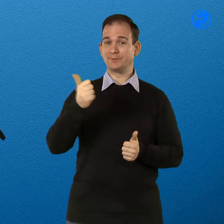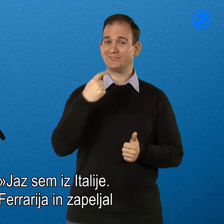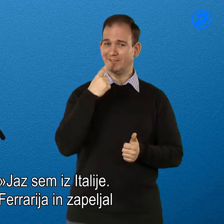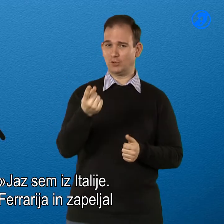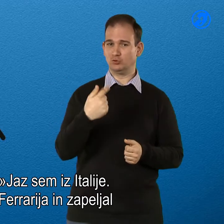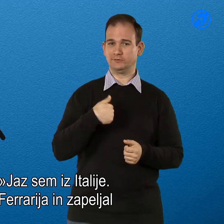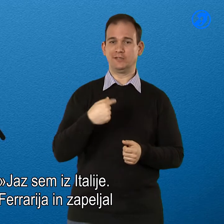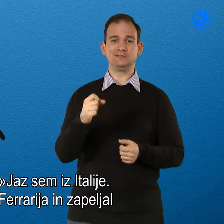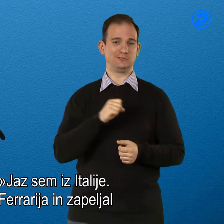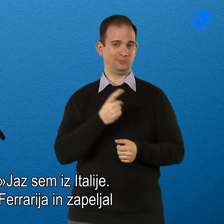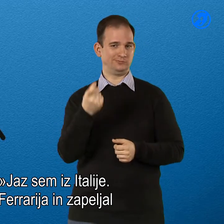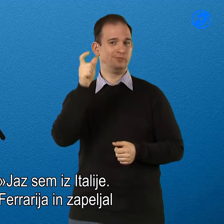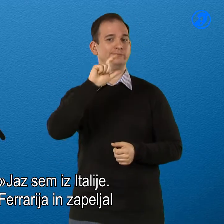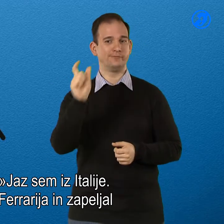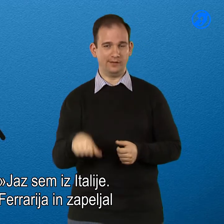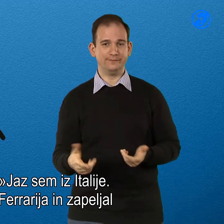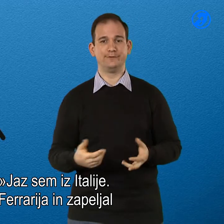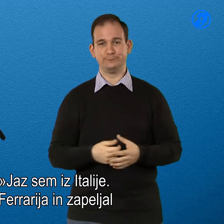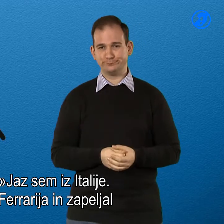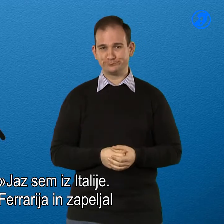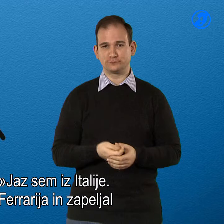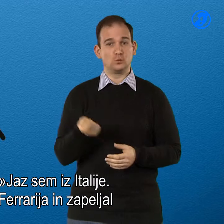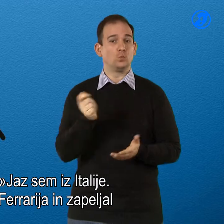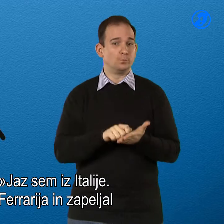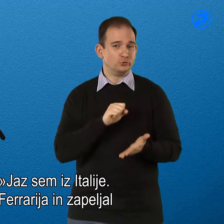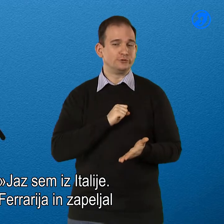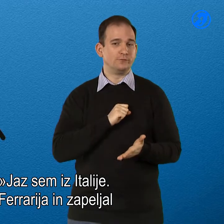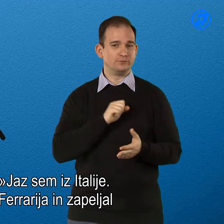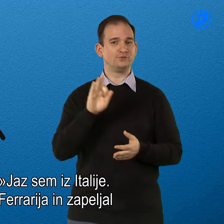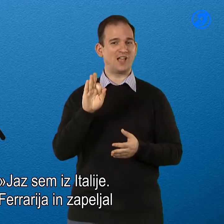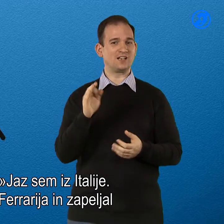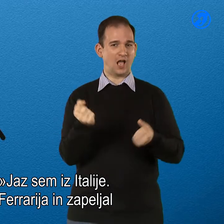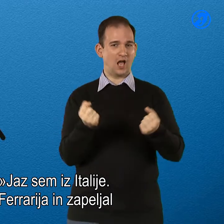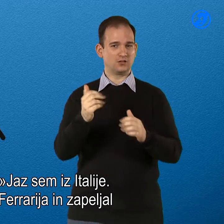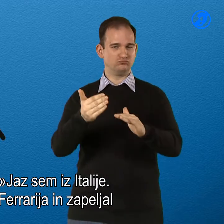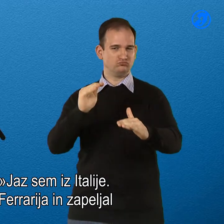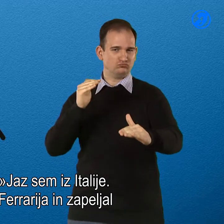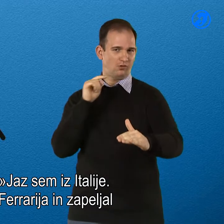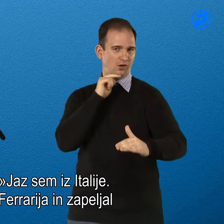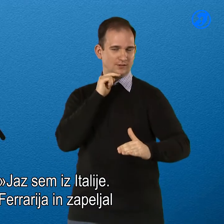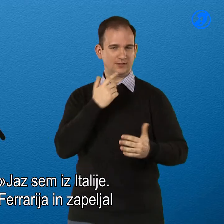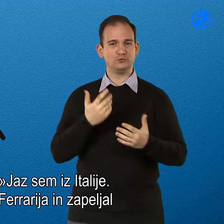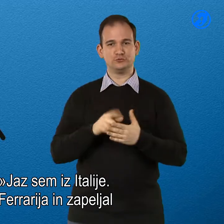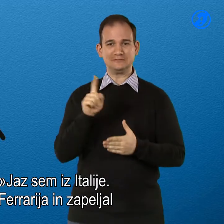Prvi reče: "Jaz sem iz Italije. Kupil sem ferrarija in zapeljal z njim v prepad.